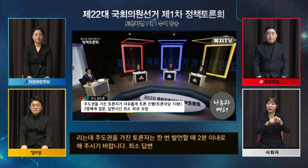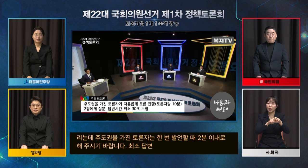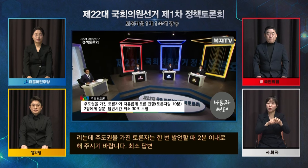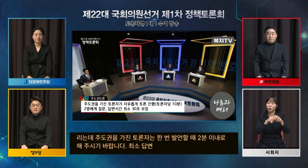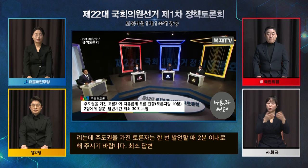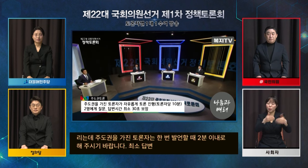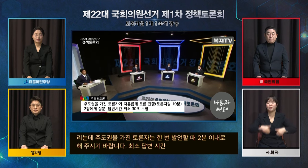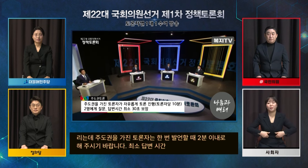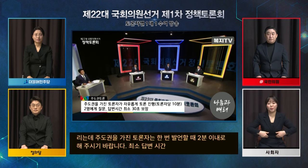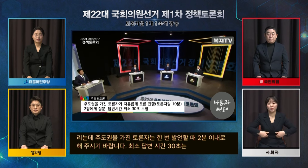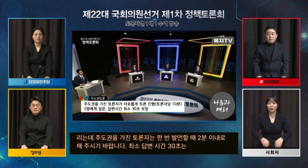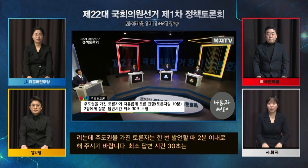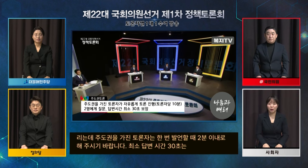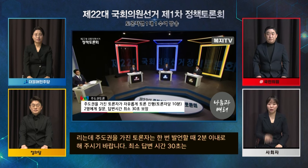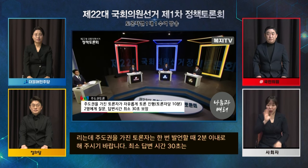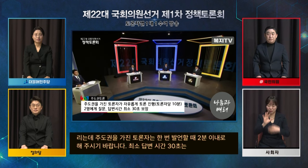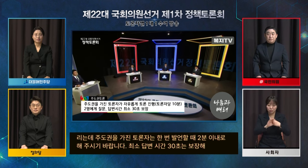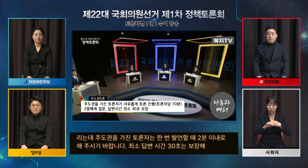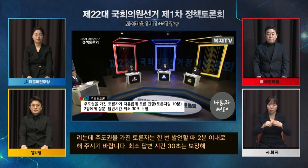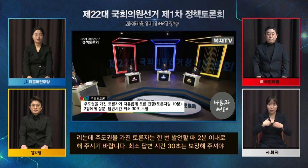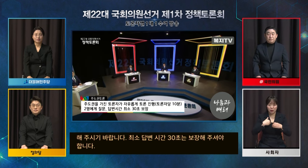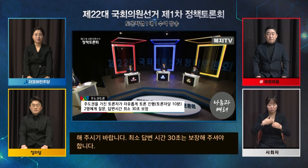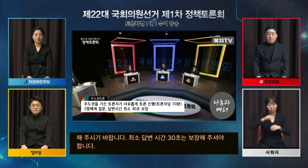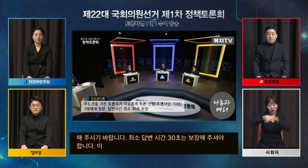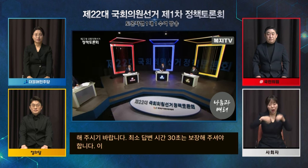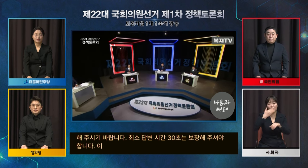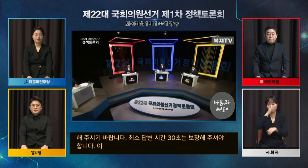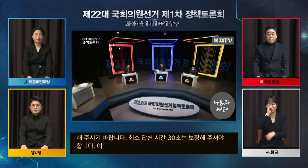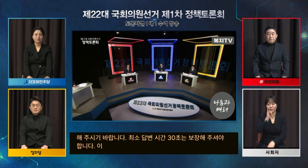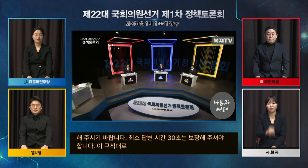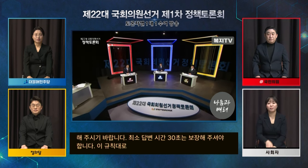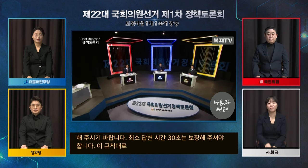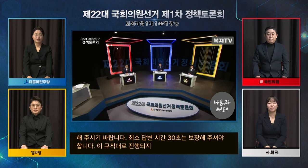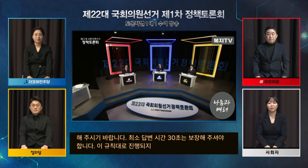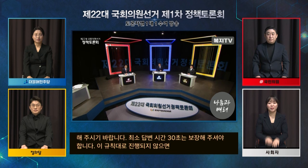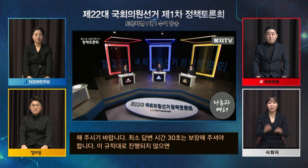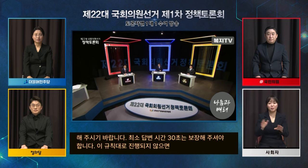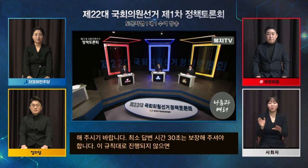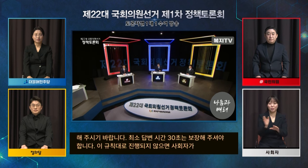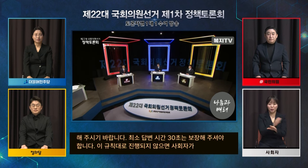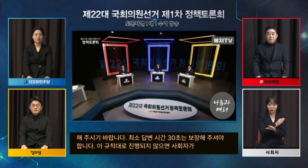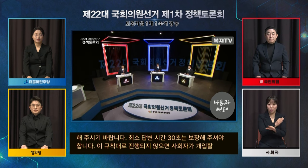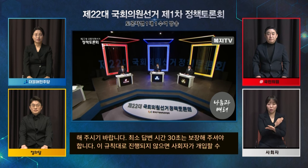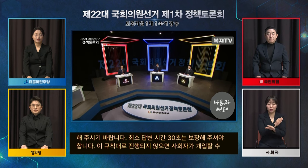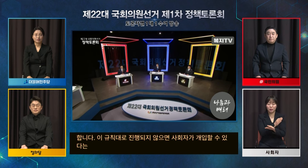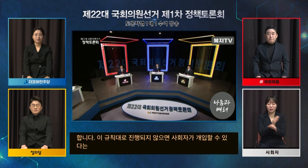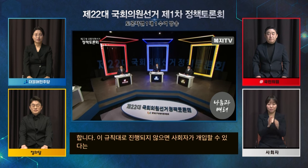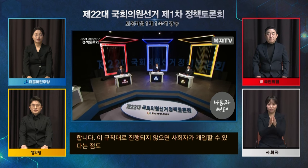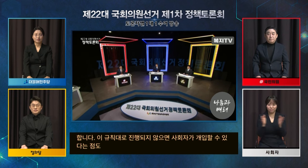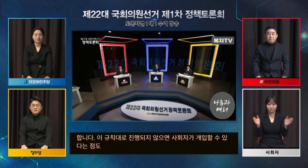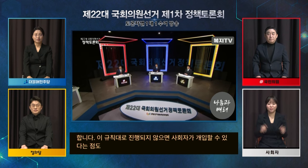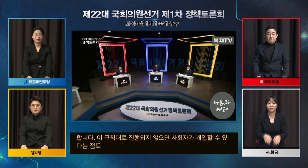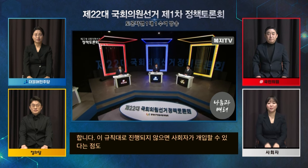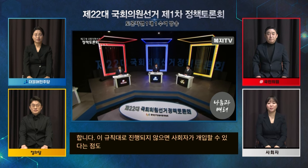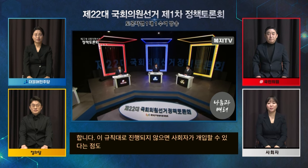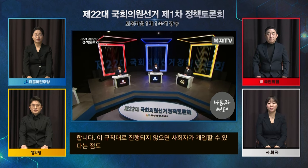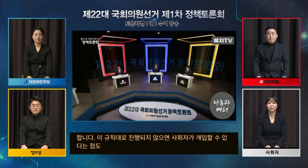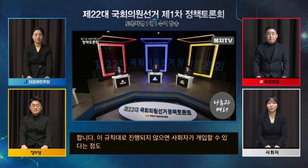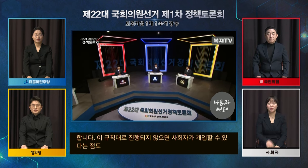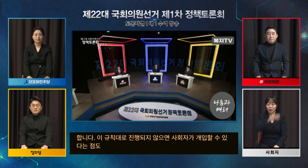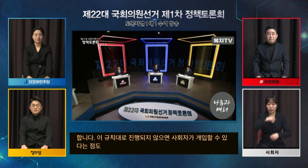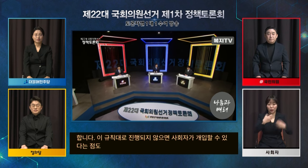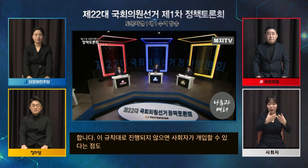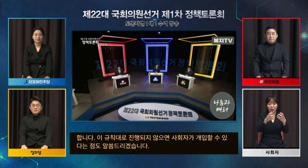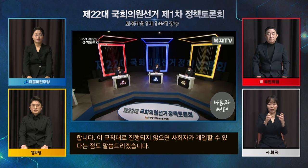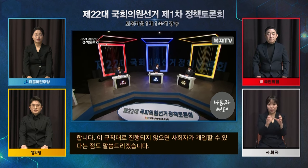진행되지 않으면 사회자가 개입할 수 있다는 점도 알려드리겠습니다. 그럼 지금부터 주도권 토론 시작하겠습니다. 정의당